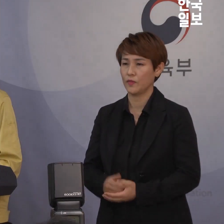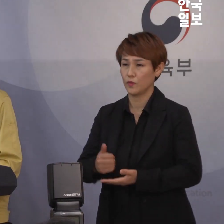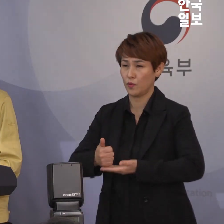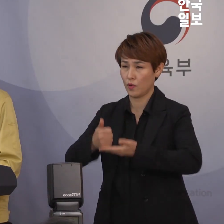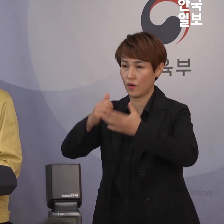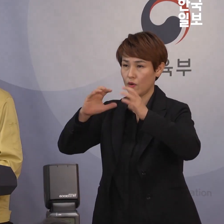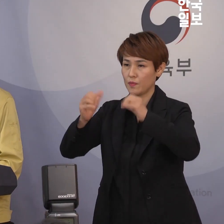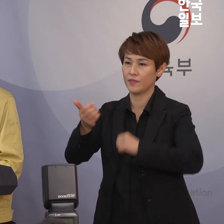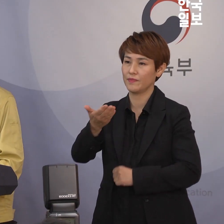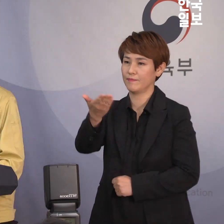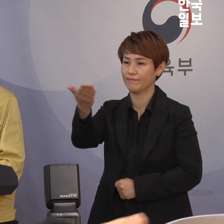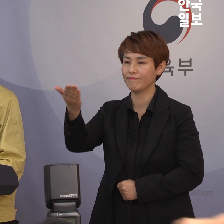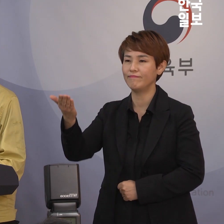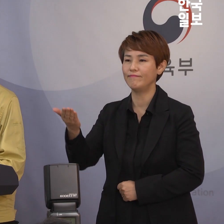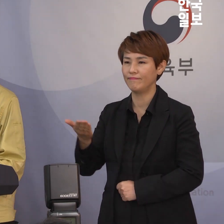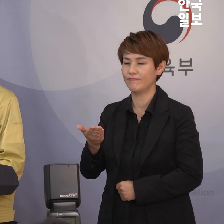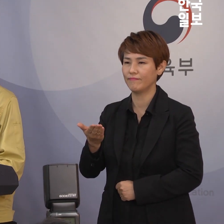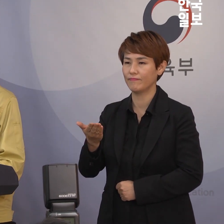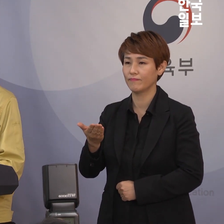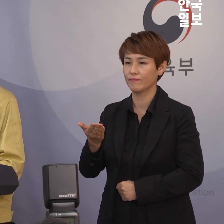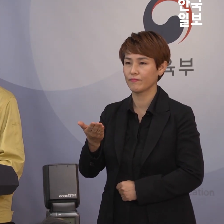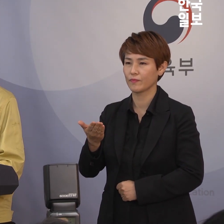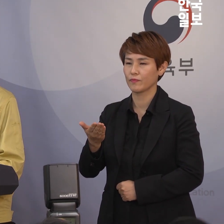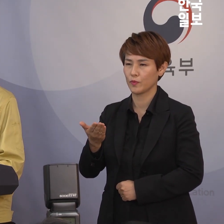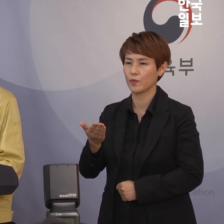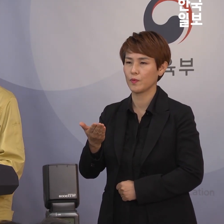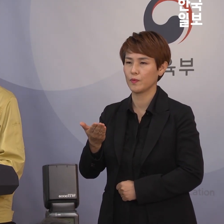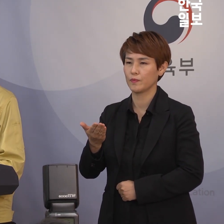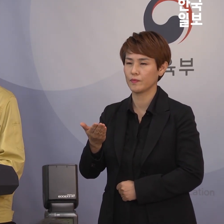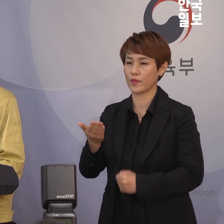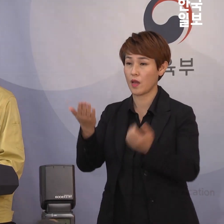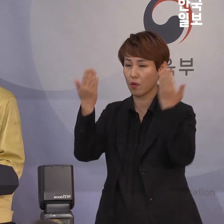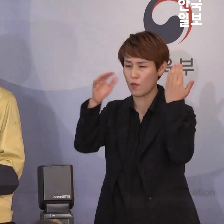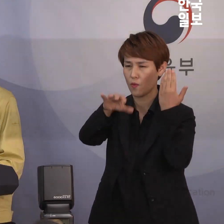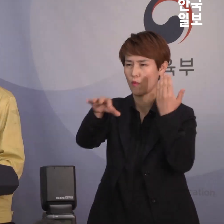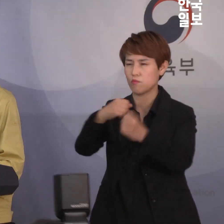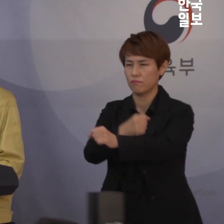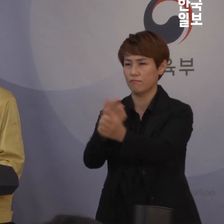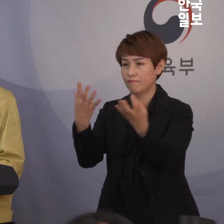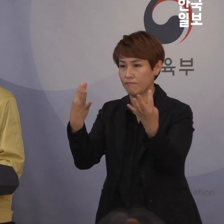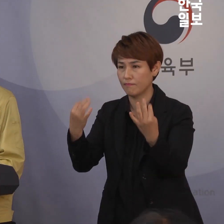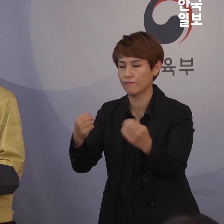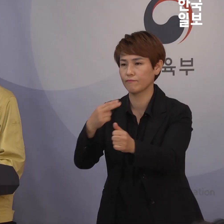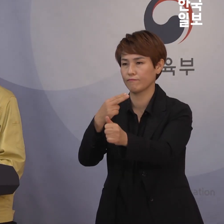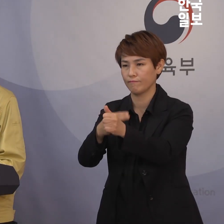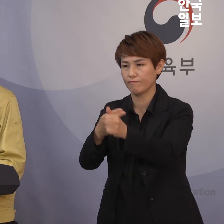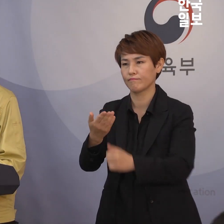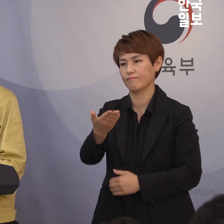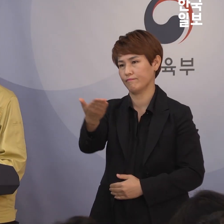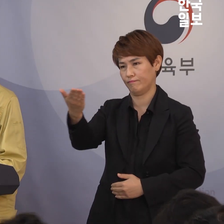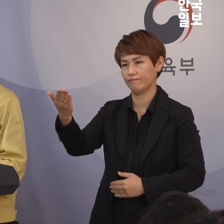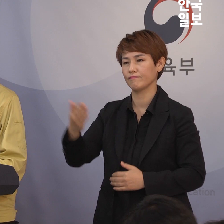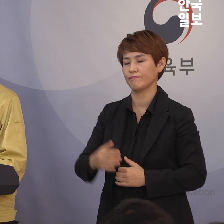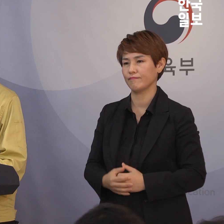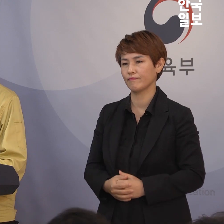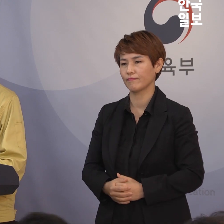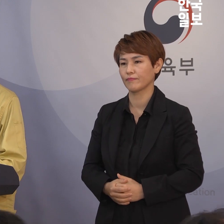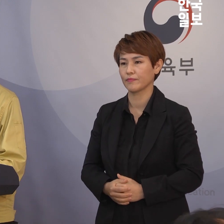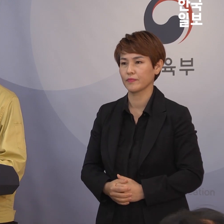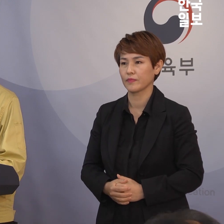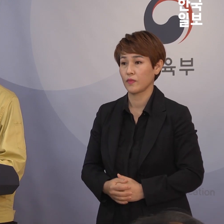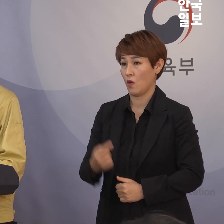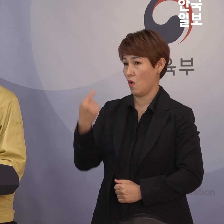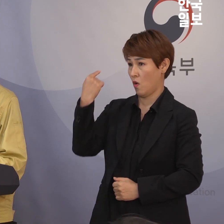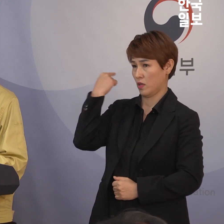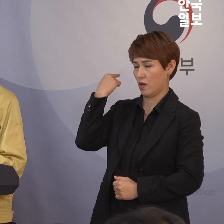존경하는 국민 여러분, 그리고 현장 곳곳에서 애쓰고 계시는 교육 가족 여러분,